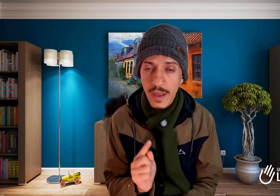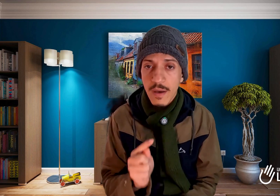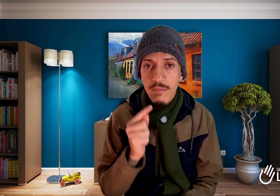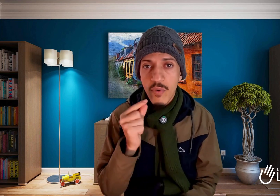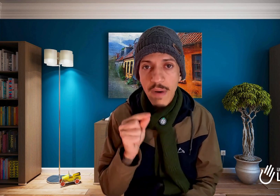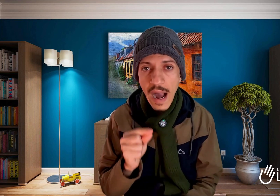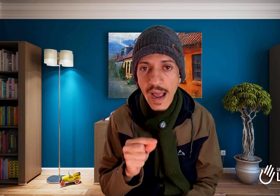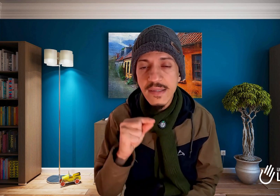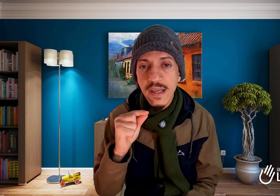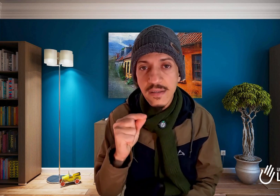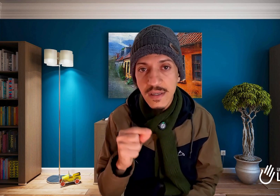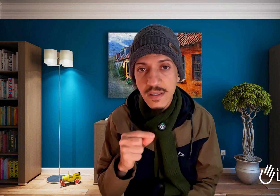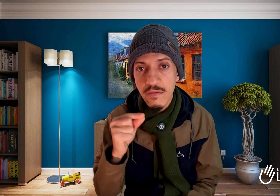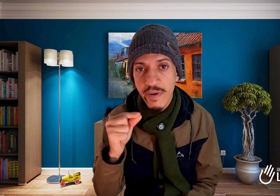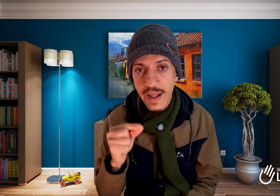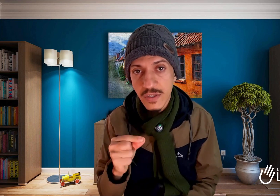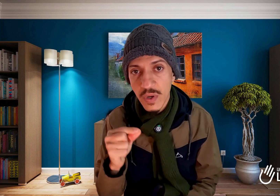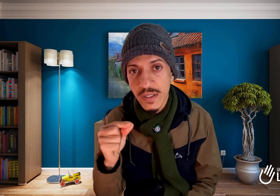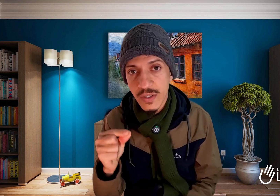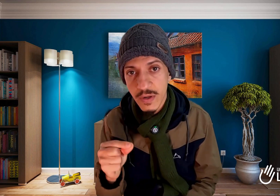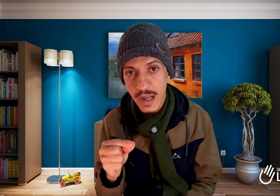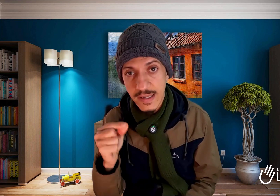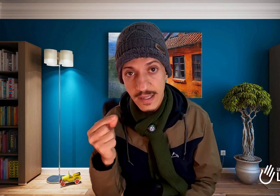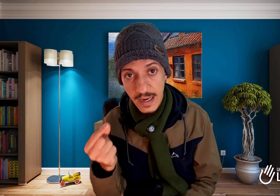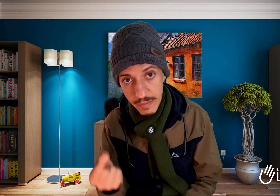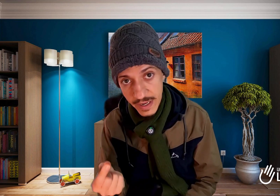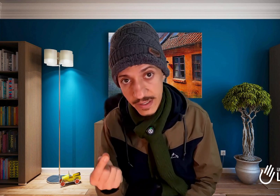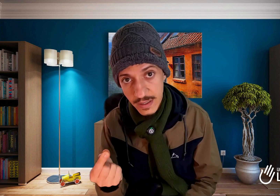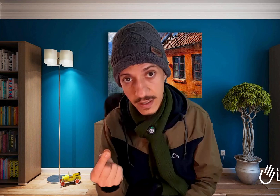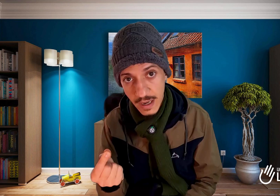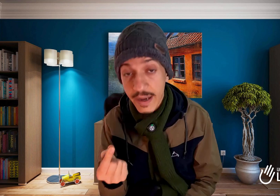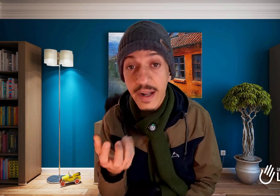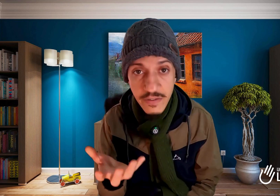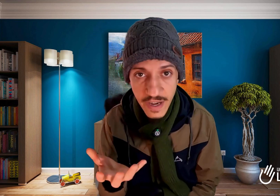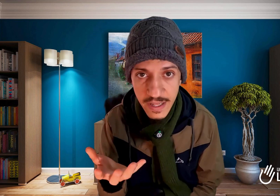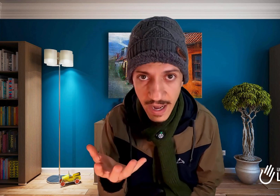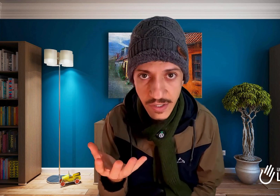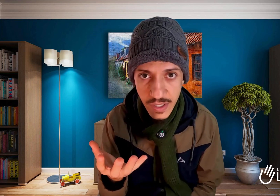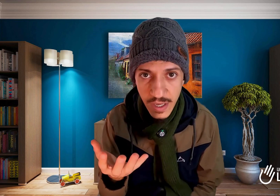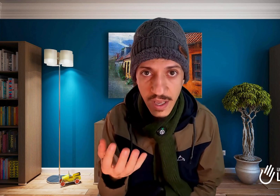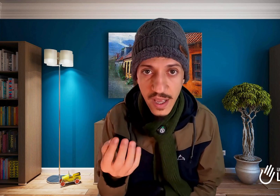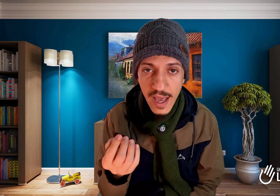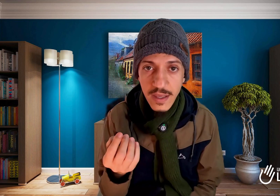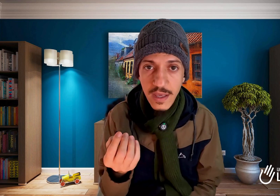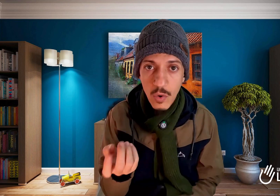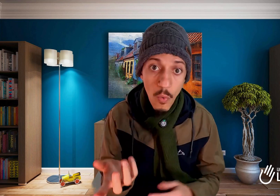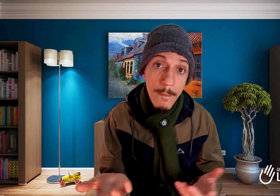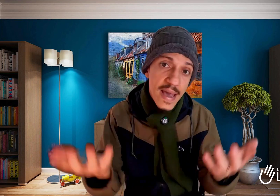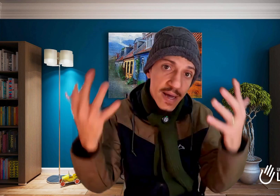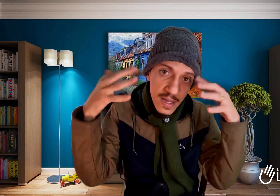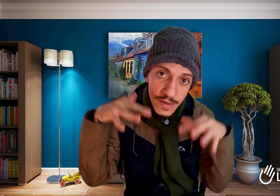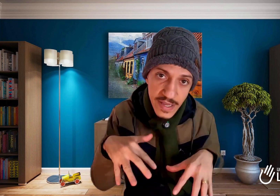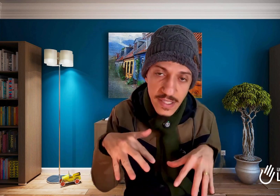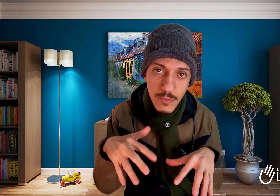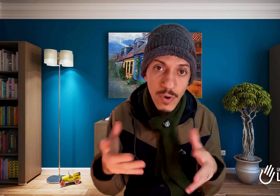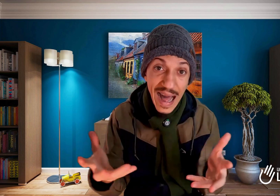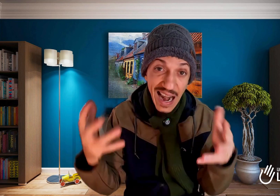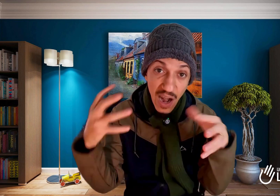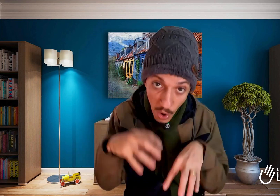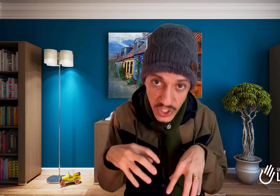por mais que existam variações regionais na Libras, a grande verdade é que o mecanismo, a lógica